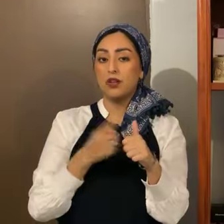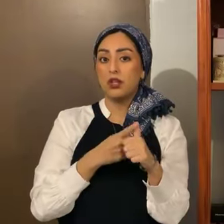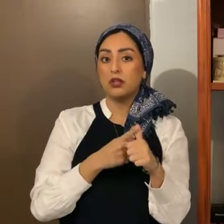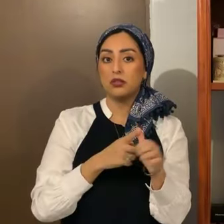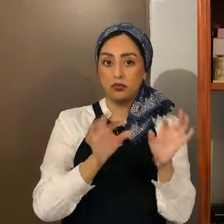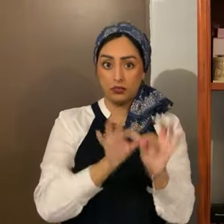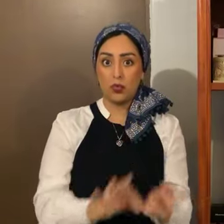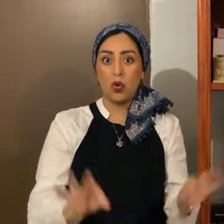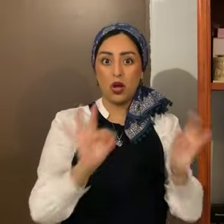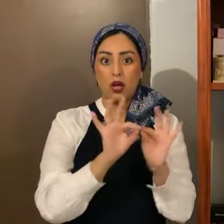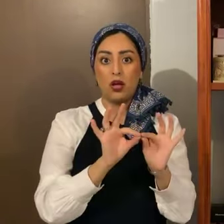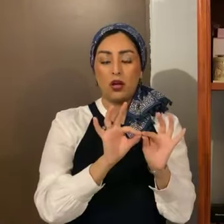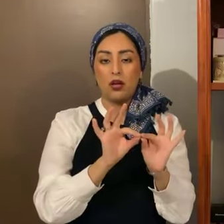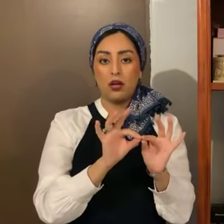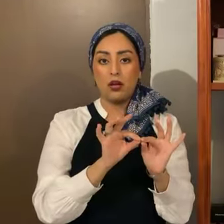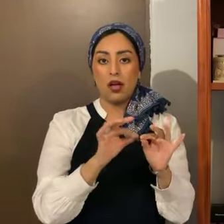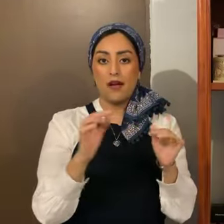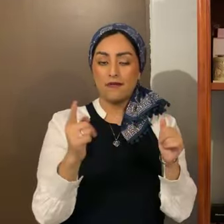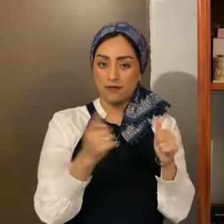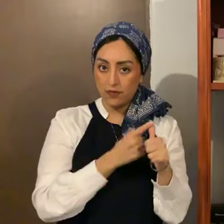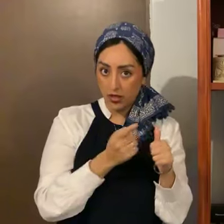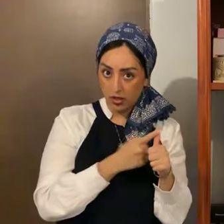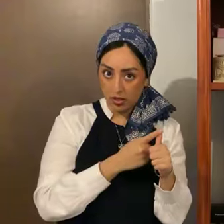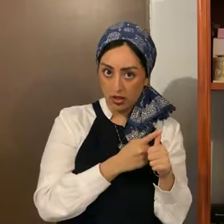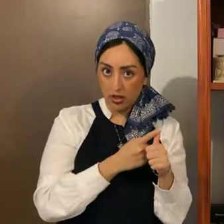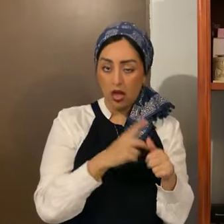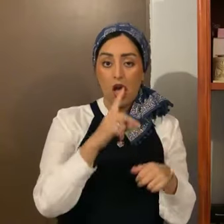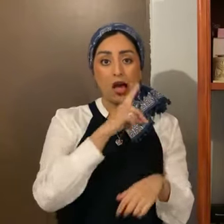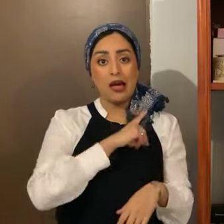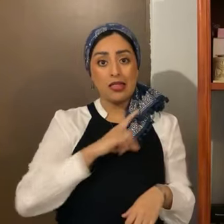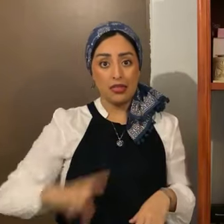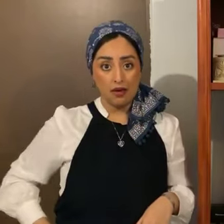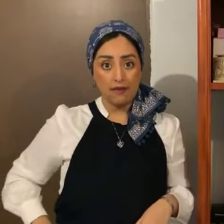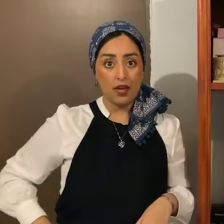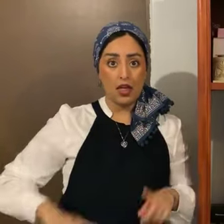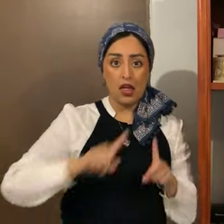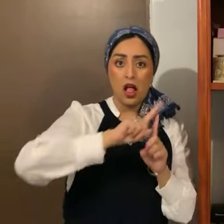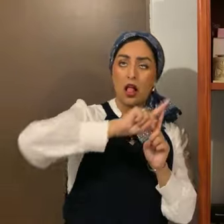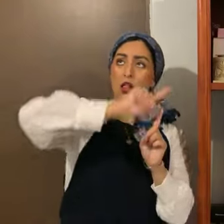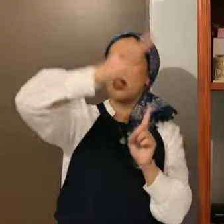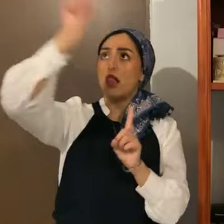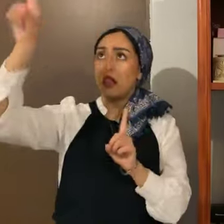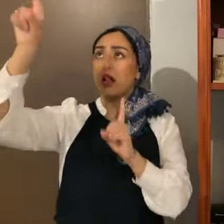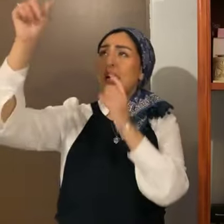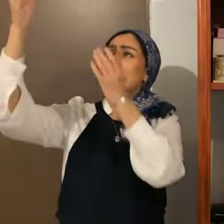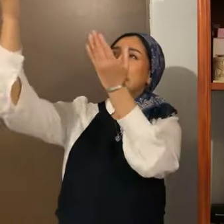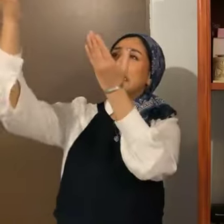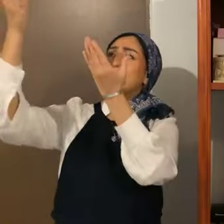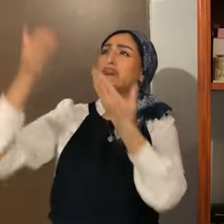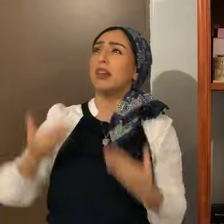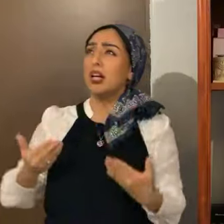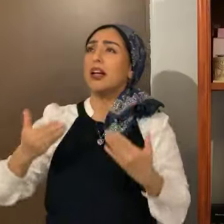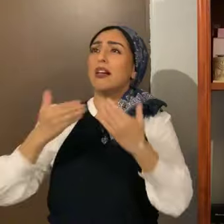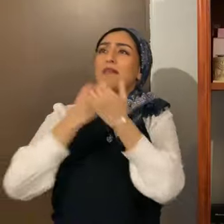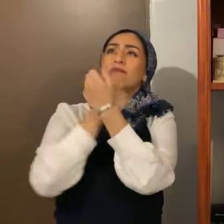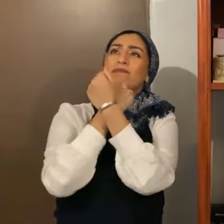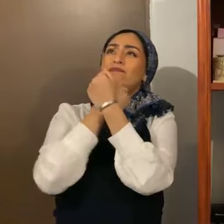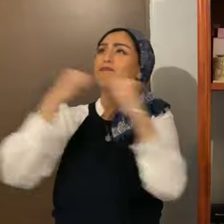importante eso. La primera parte, repito, de este salmo nos presenta la oración desesperada del rey